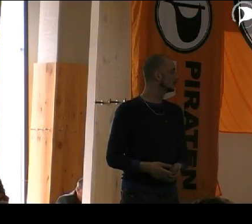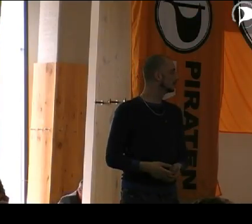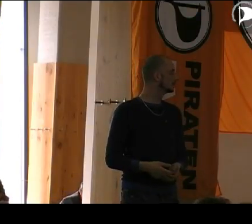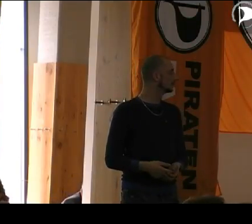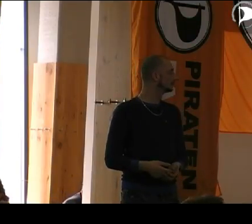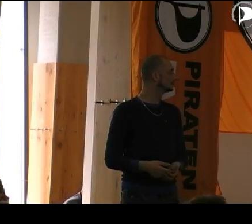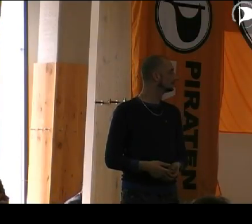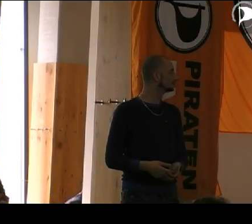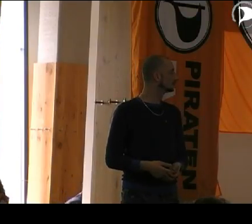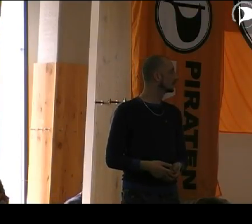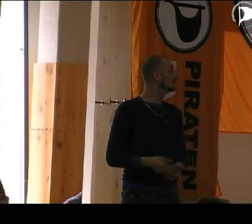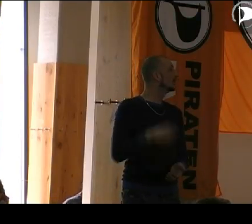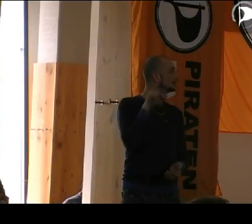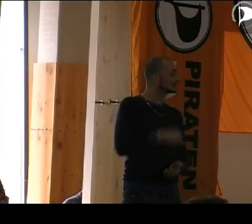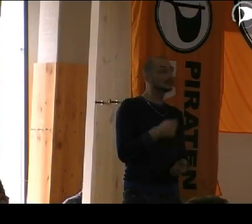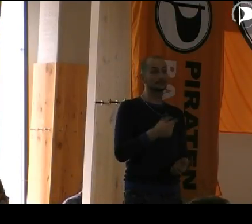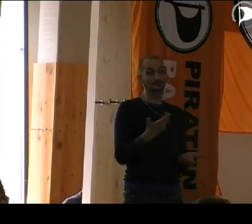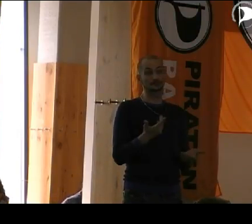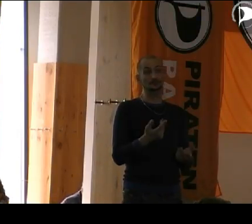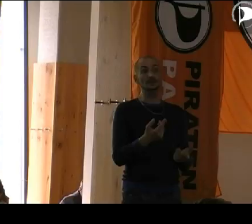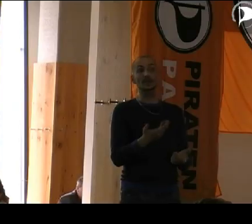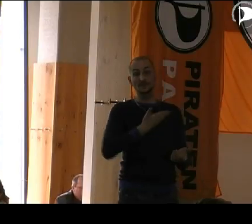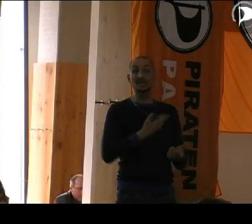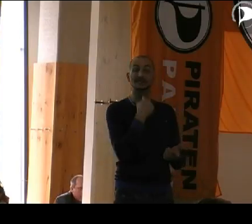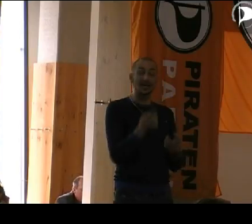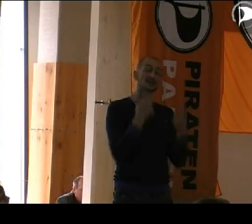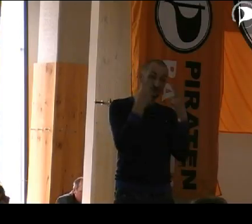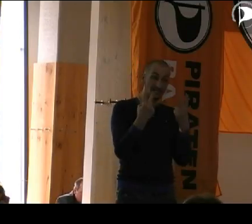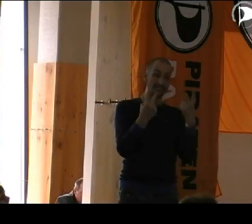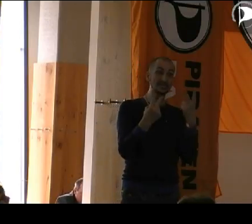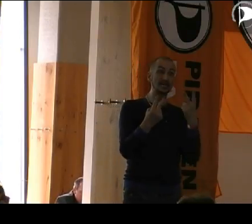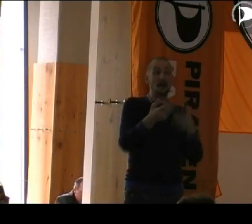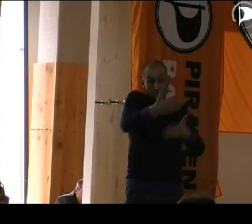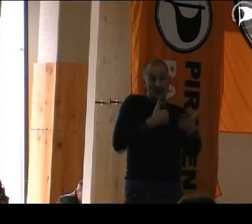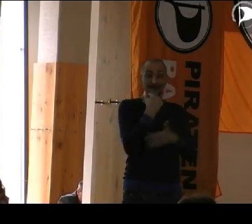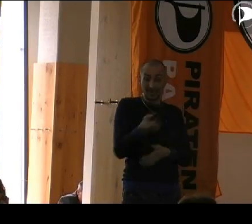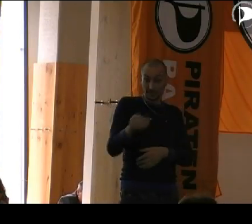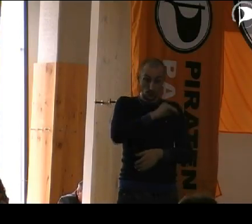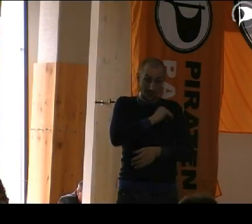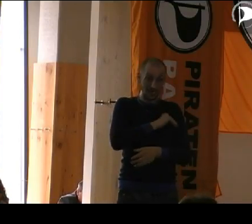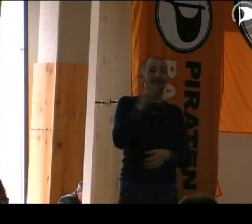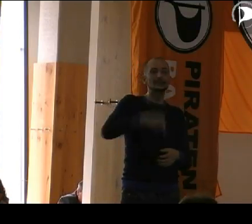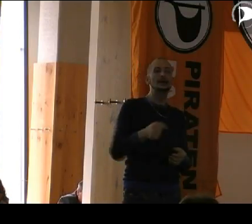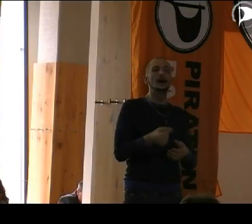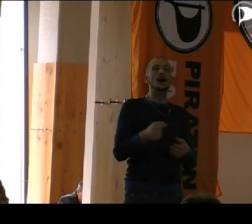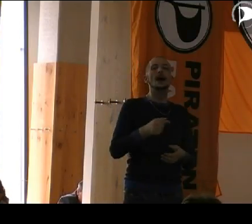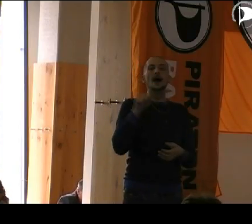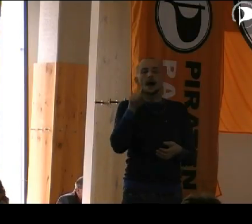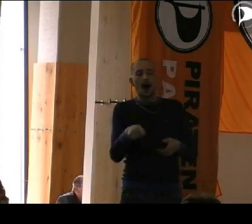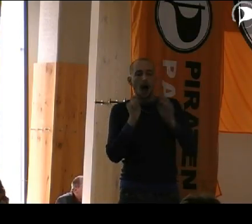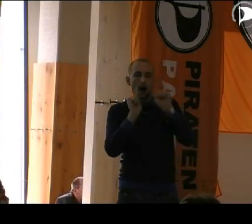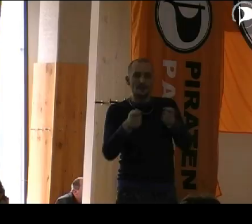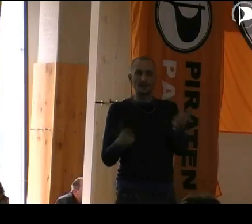also ich möchte noch mal um zu sprechen was der kollege vorhin gesagt hat es ist mein augen bord die meere aufgabe des vorstandes